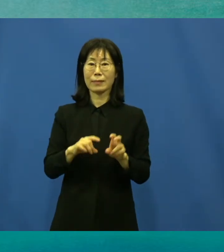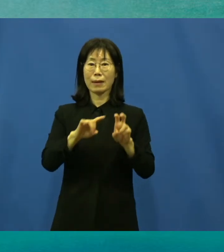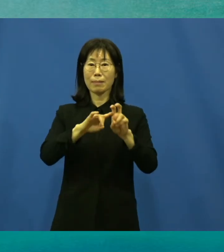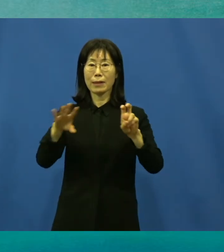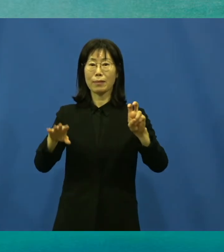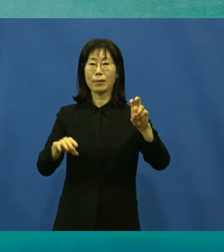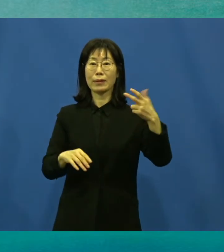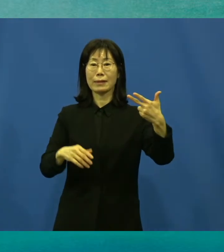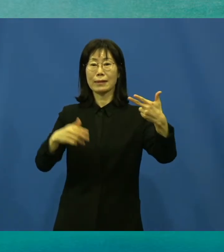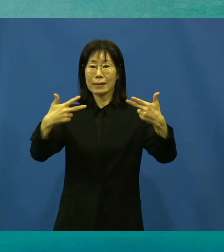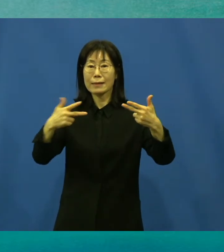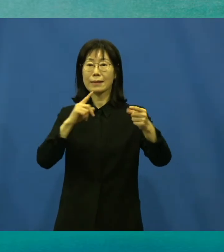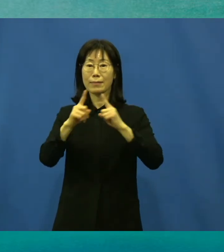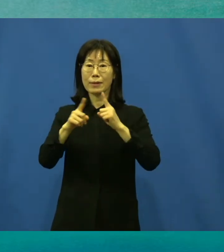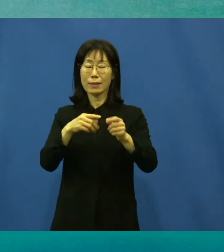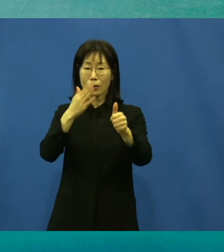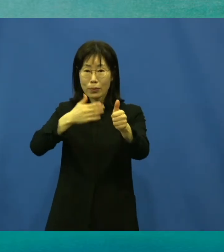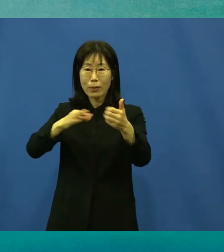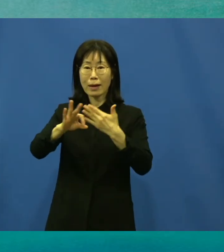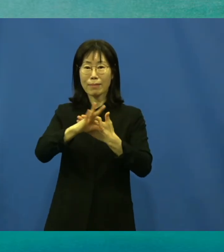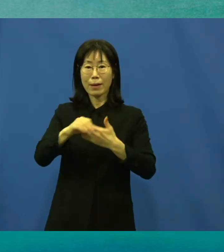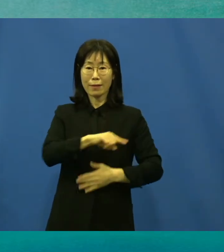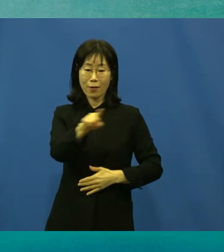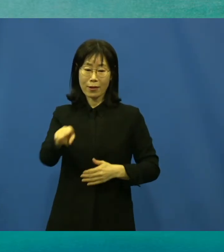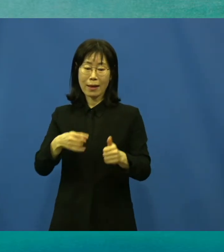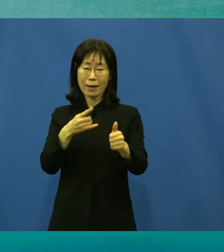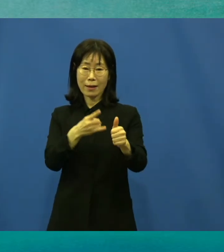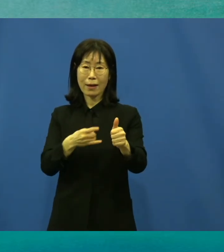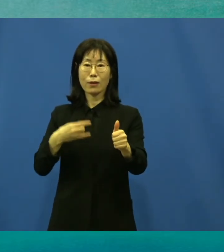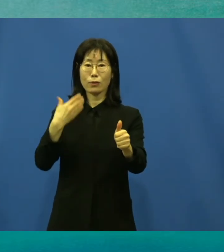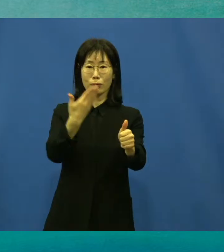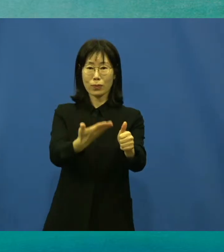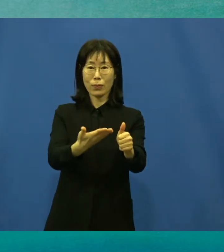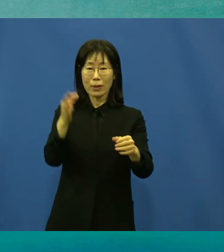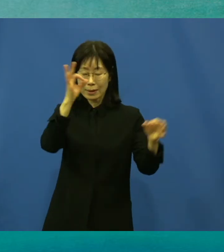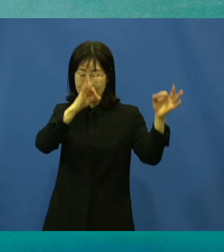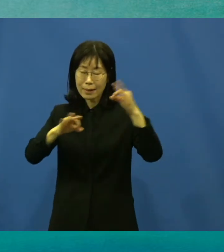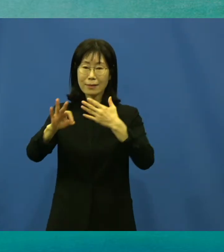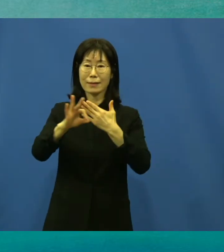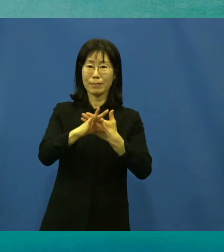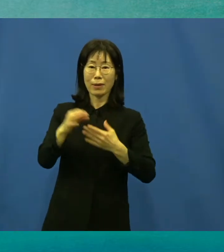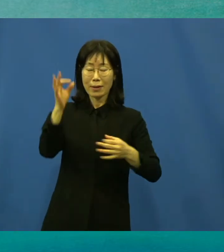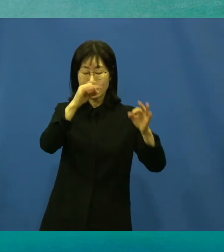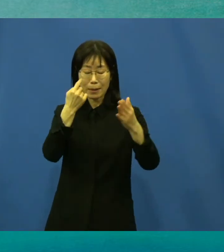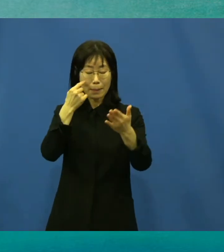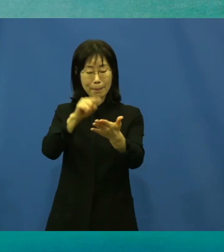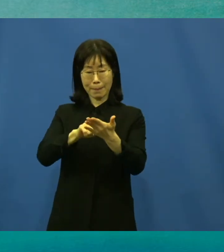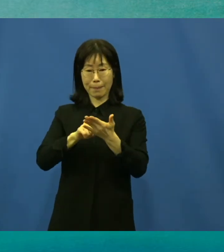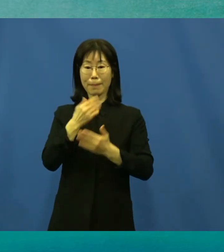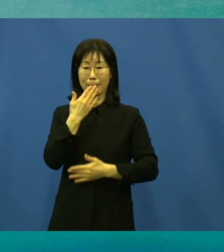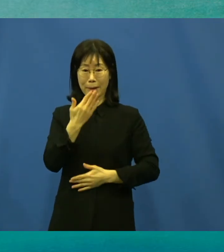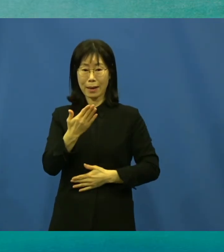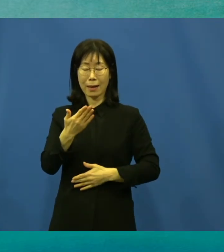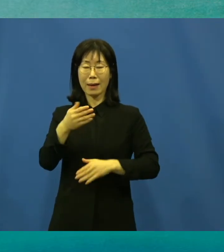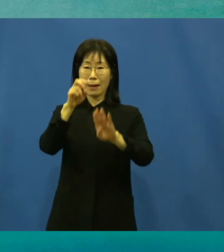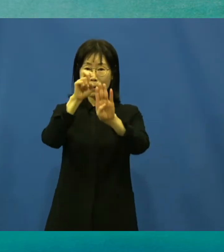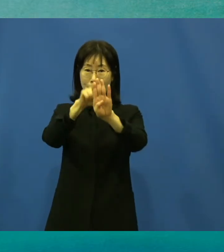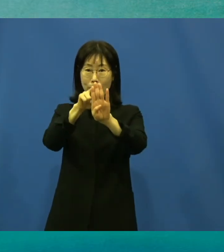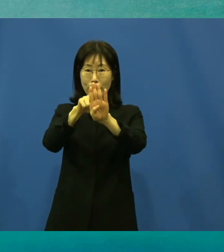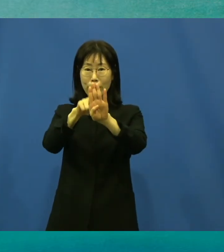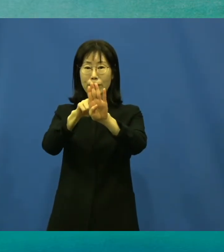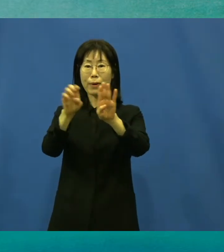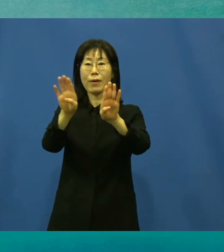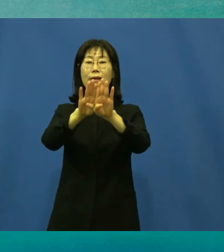구절이죠. 구하라 그리하면 너에게 주실 것이요, 찾으라 그리하면 찾아낼 것이요, 문을